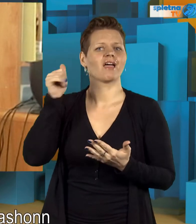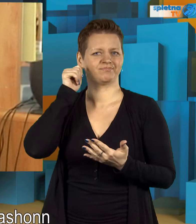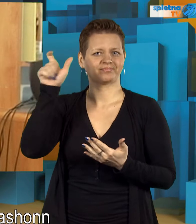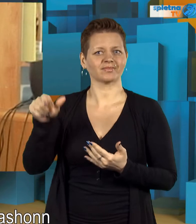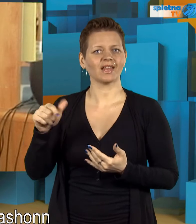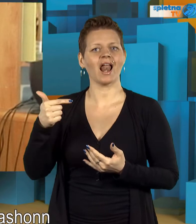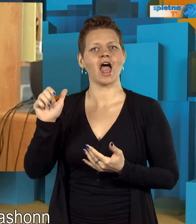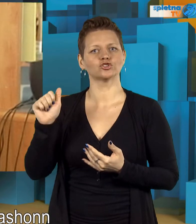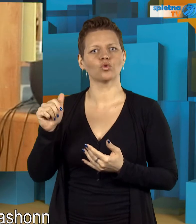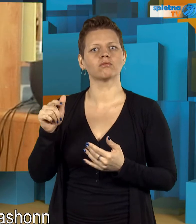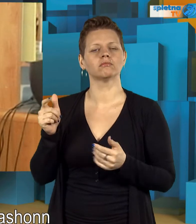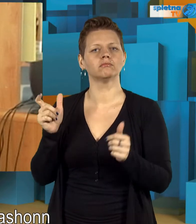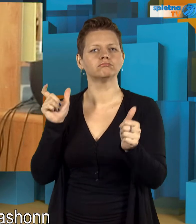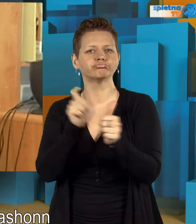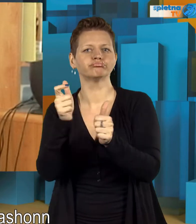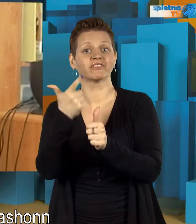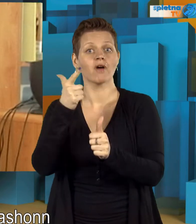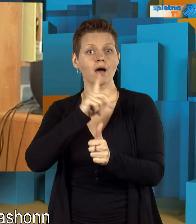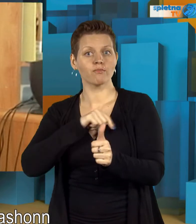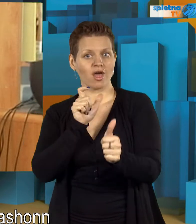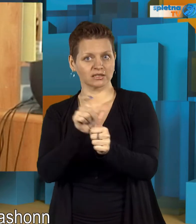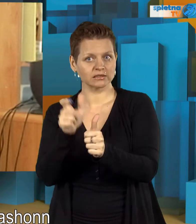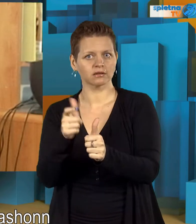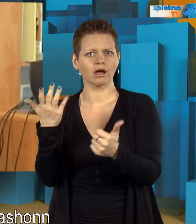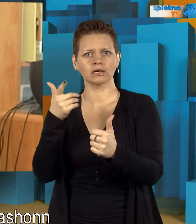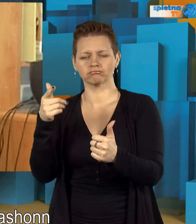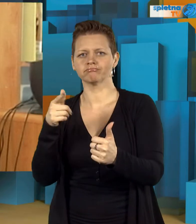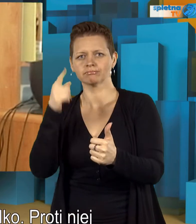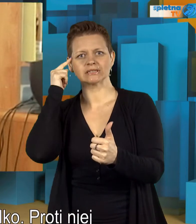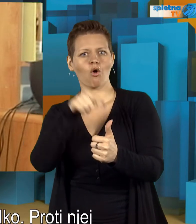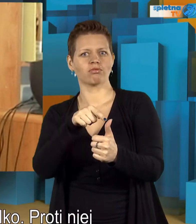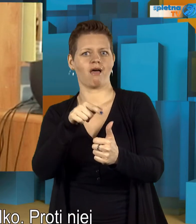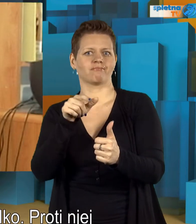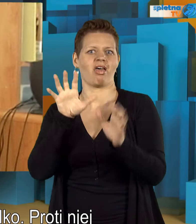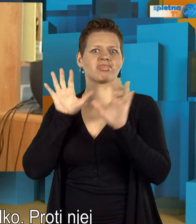Nekega dne sta LaShawn obkolila 2 policista, ki sta jo zamenjala za napadalko.